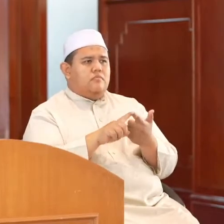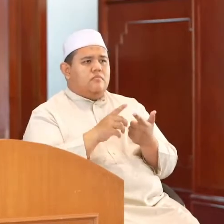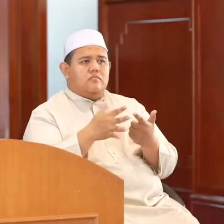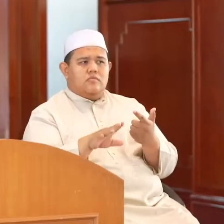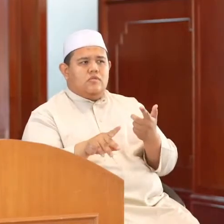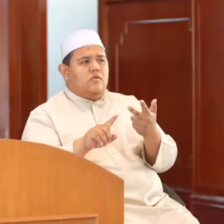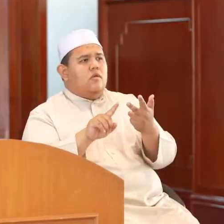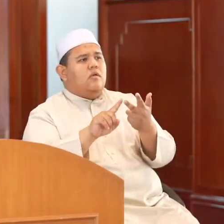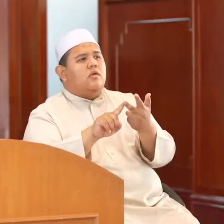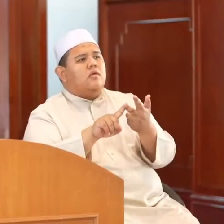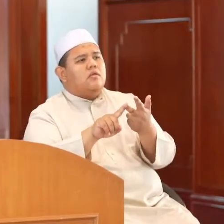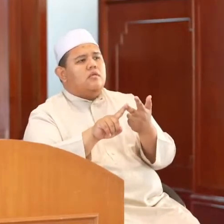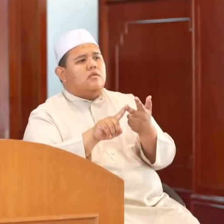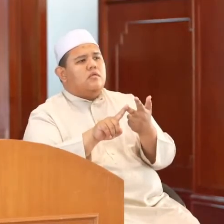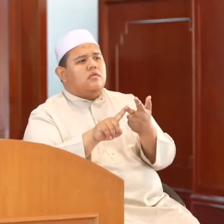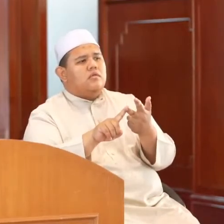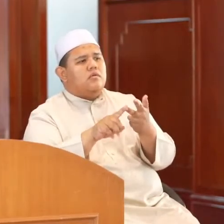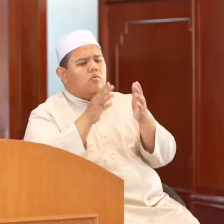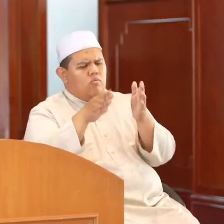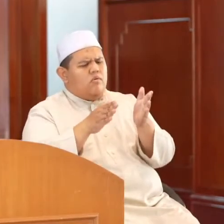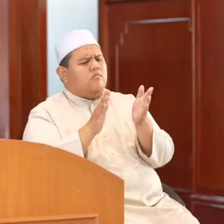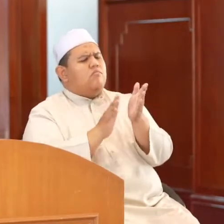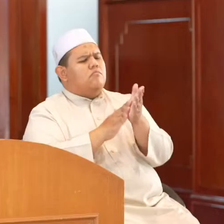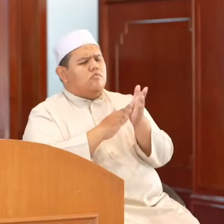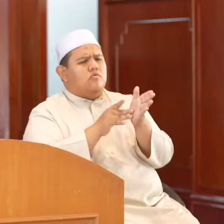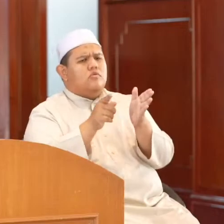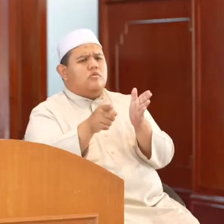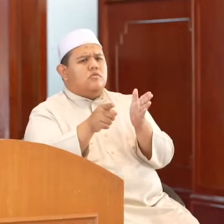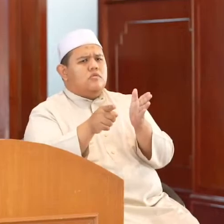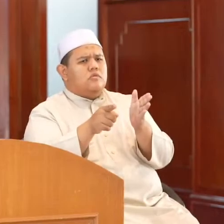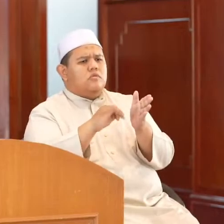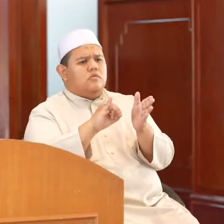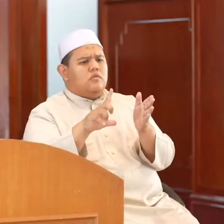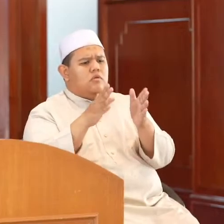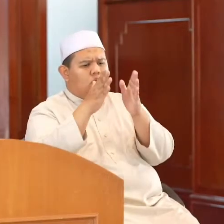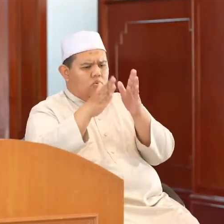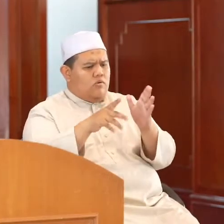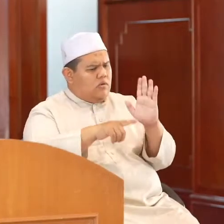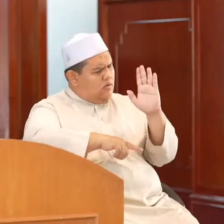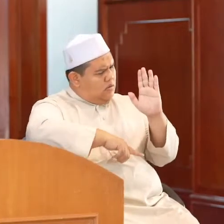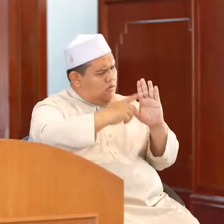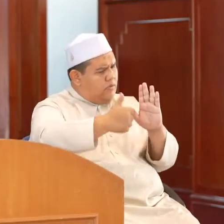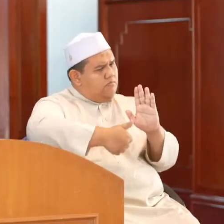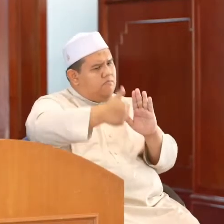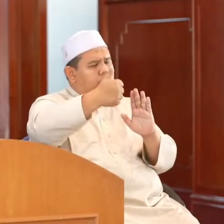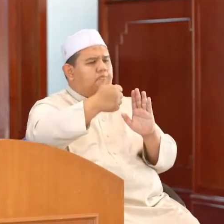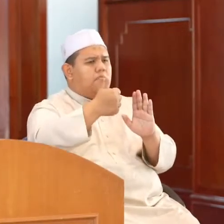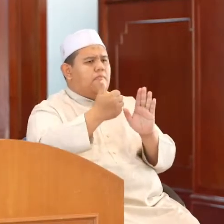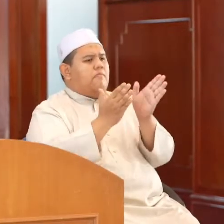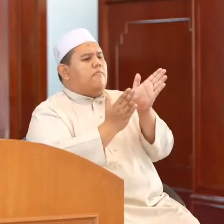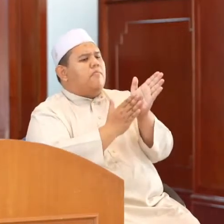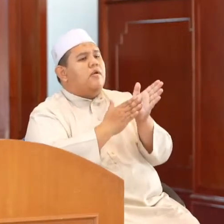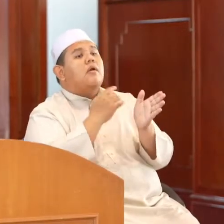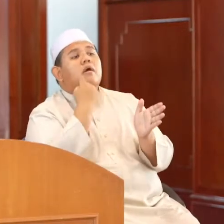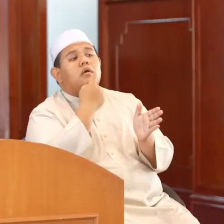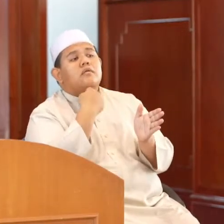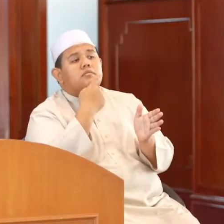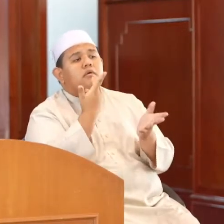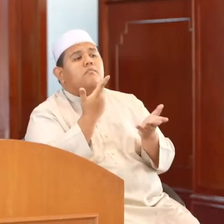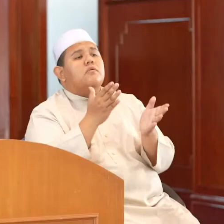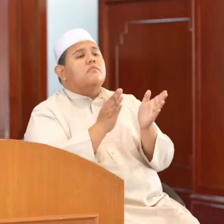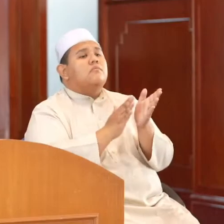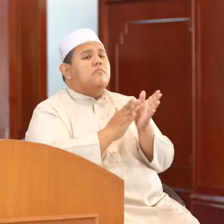Yang ketiga, puji itu oleh orang yang lebih hebat pada kita. Siapa lebih hebat pada